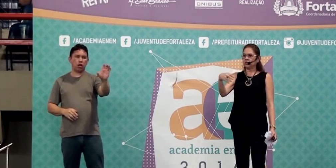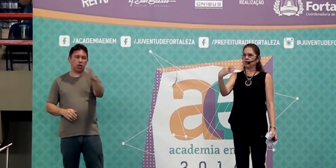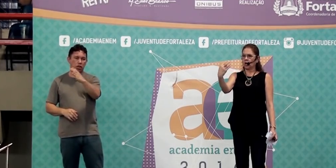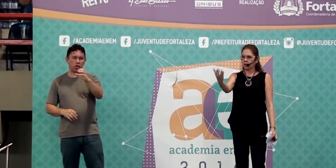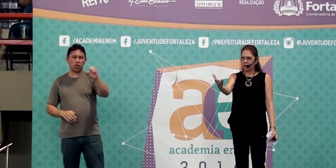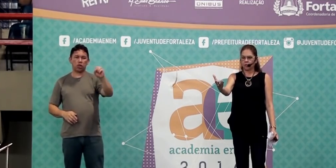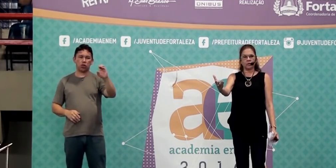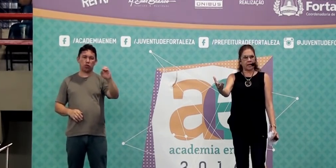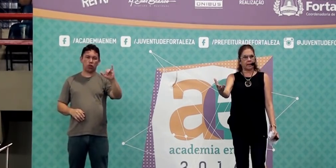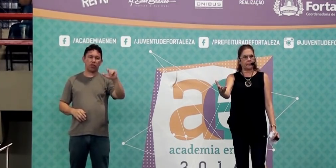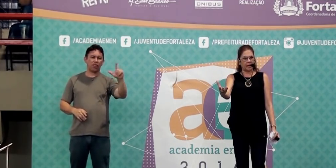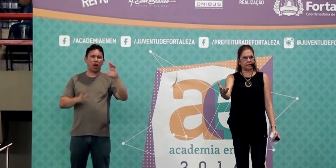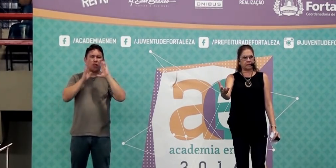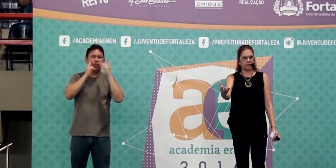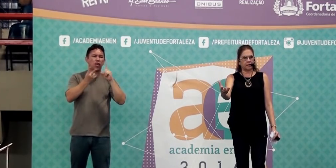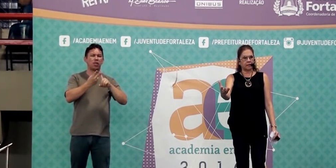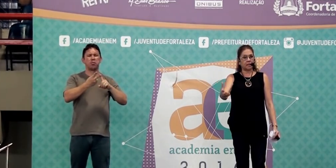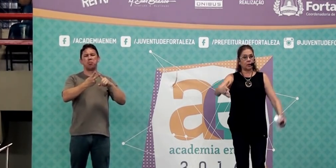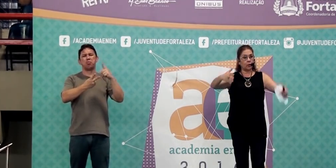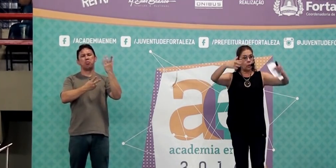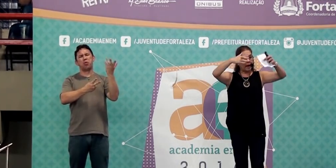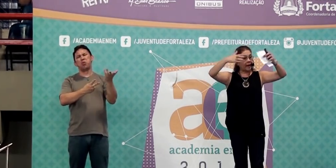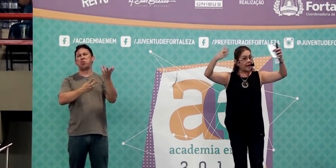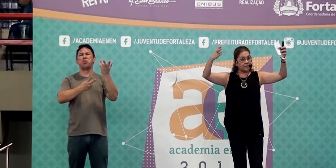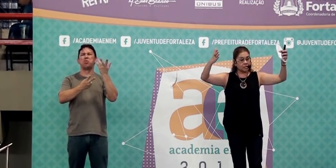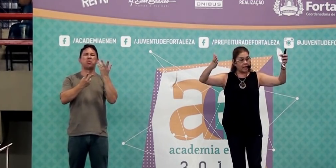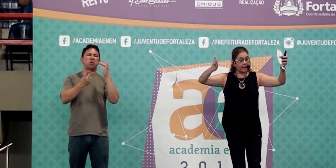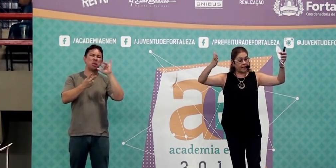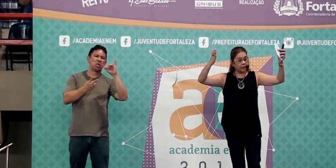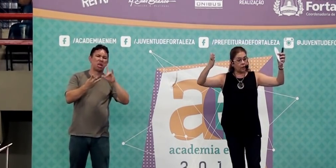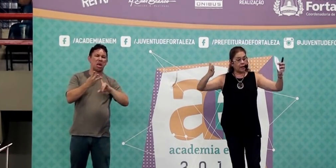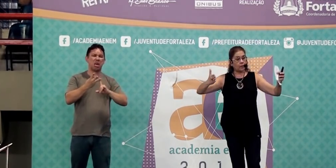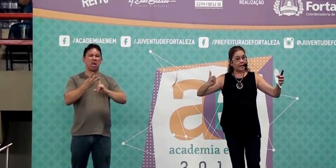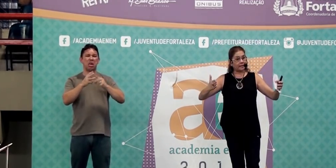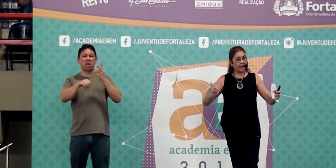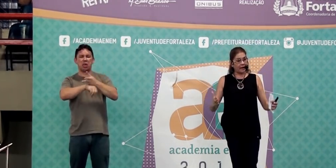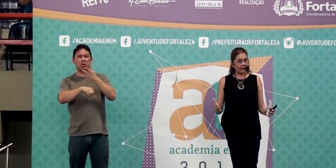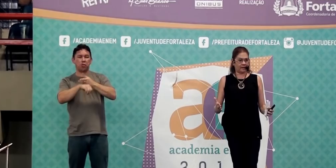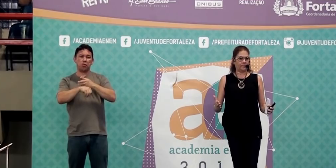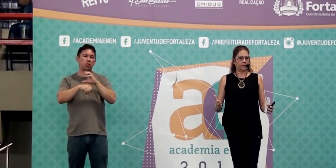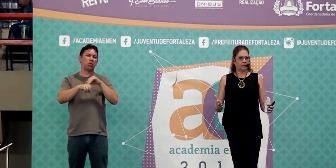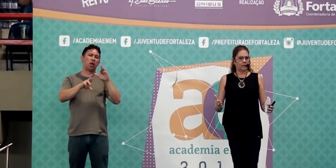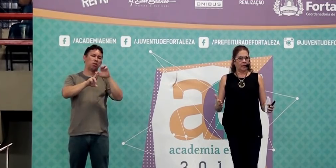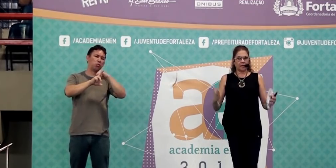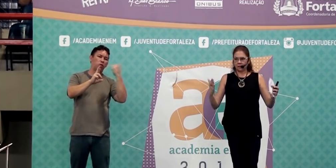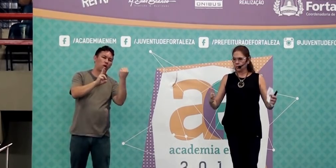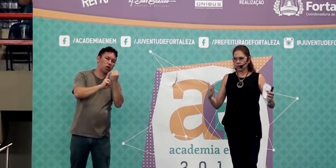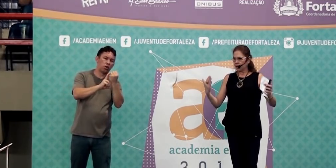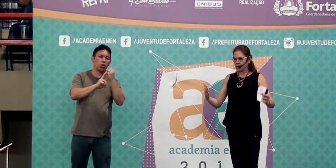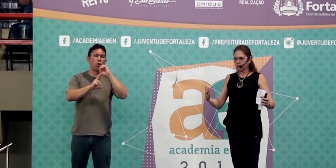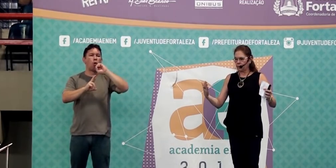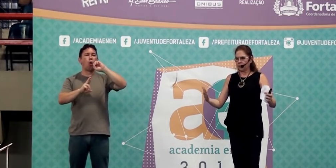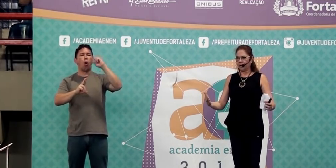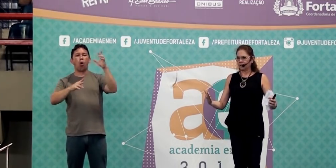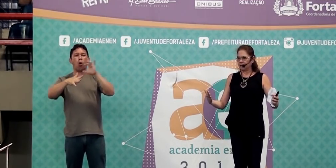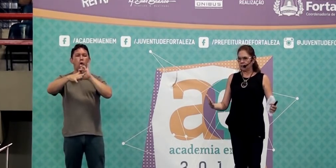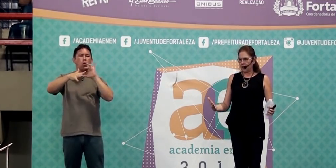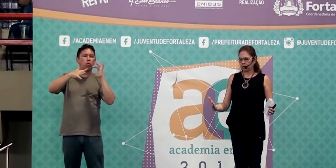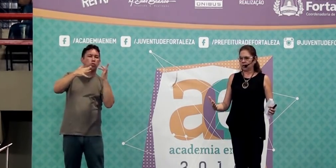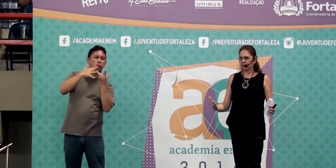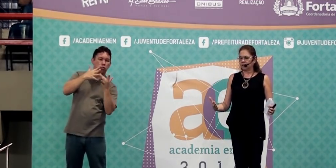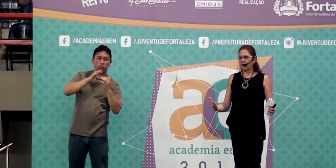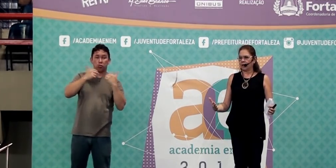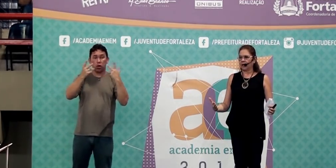de discordar do que ela pensa, que a rede, aquele local é dela. Ela tem o direito de publicar